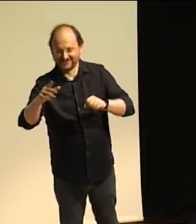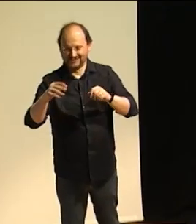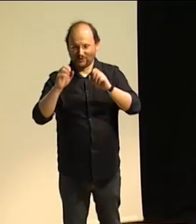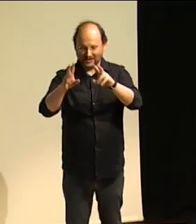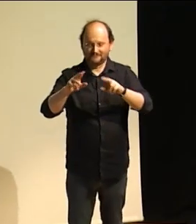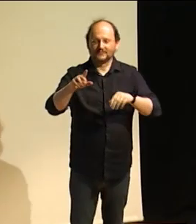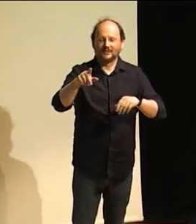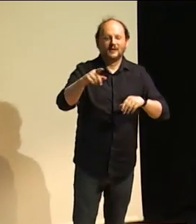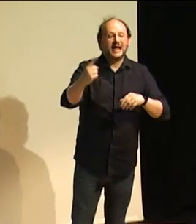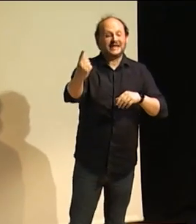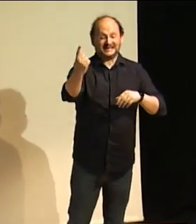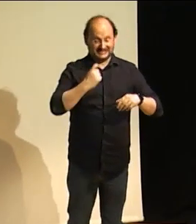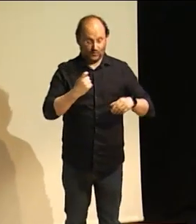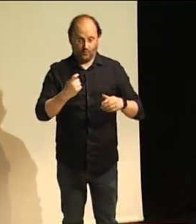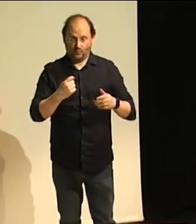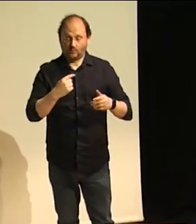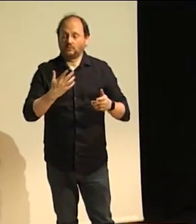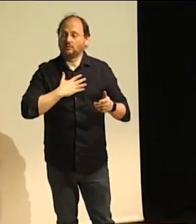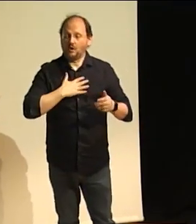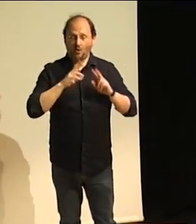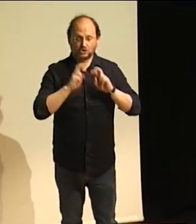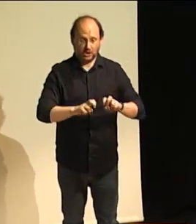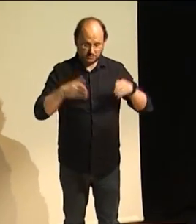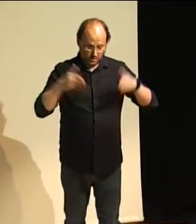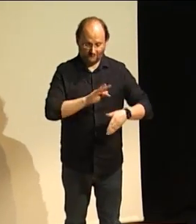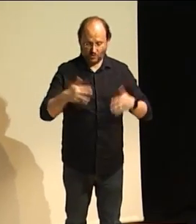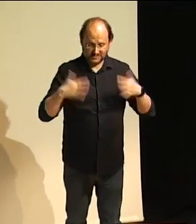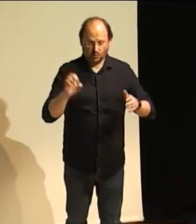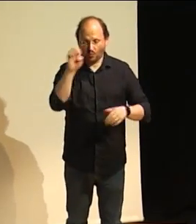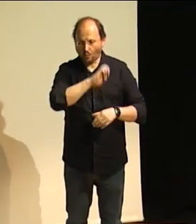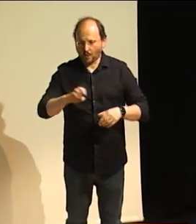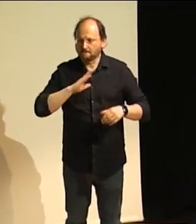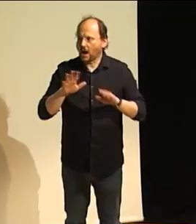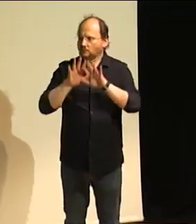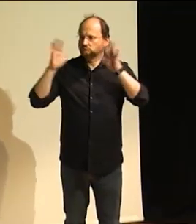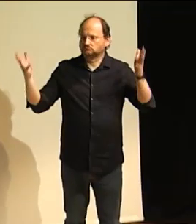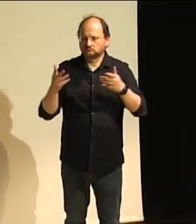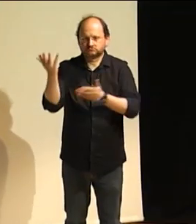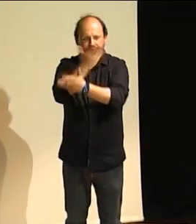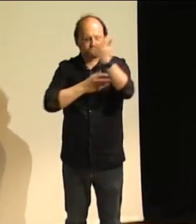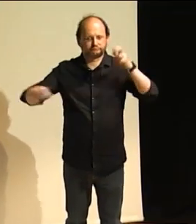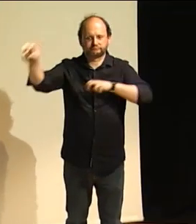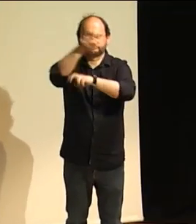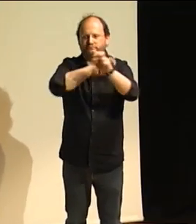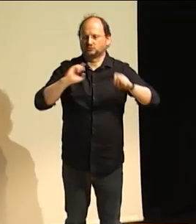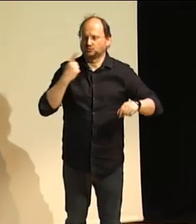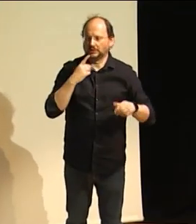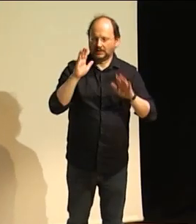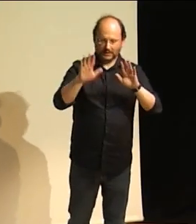J'essaye de résumer ce que vous dites. Donc, en résumé, la question, c'est est-ce que ma recherche, elle porte uniquement sur la France, mais est-ce qu'il existe